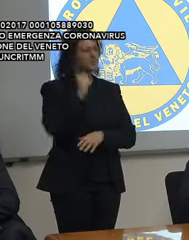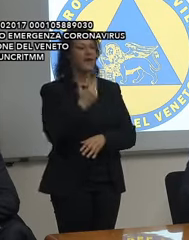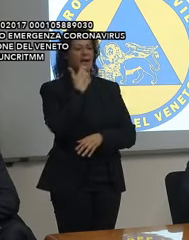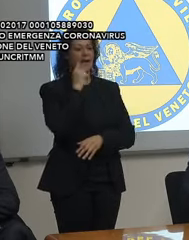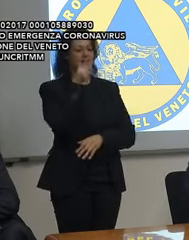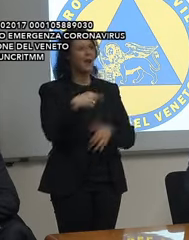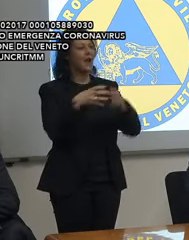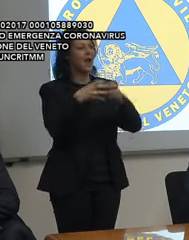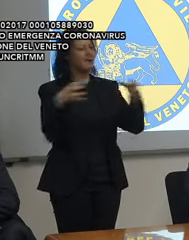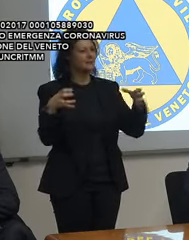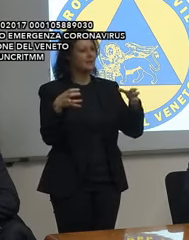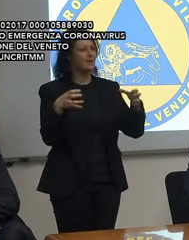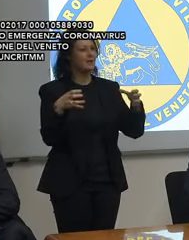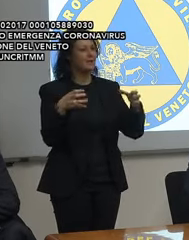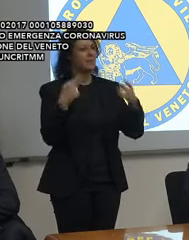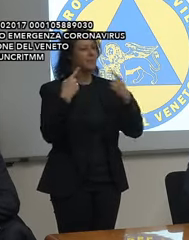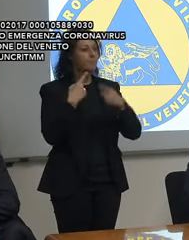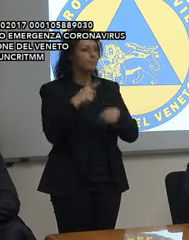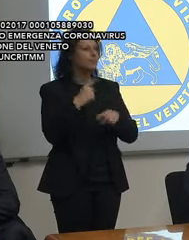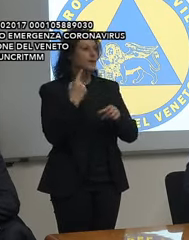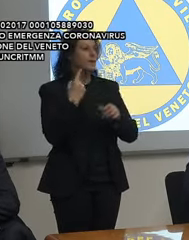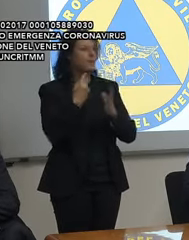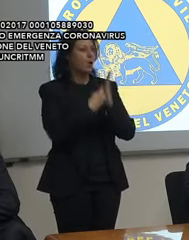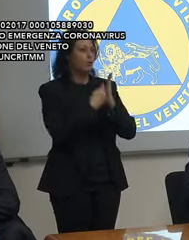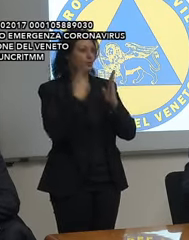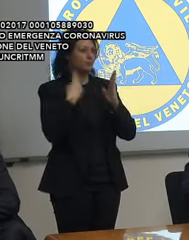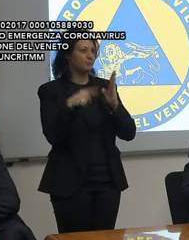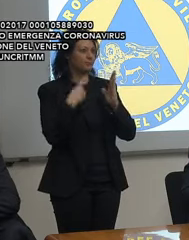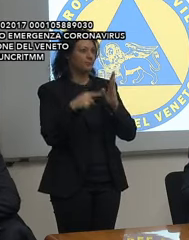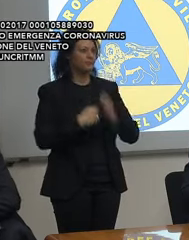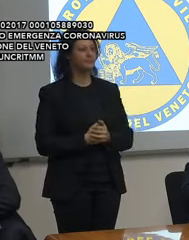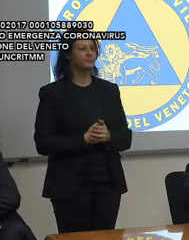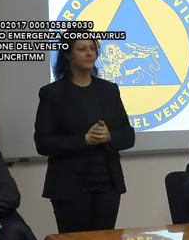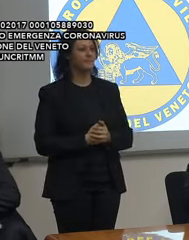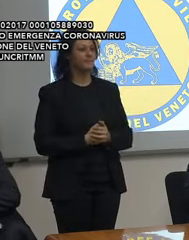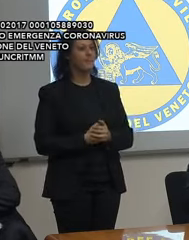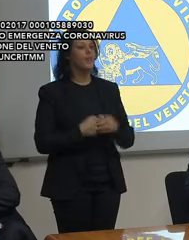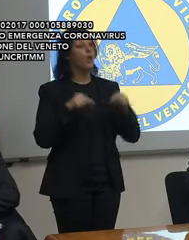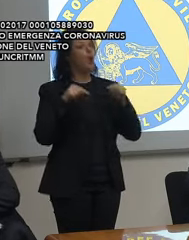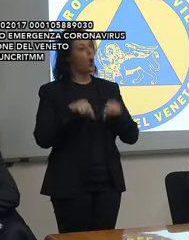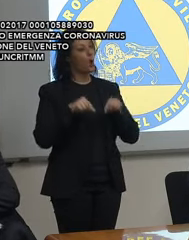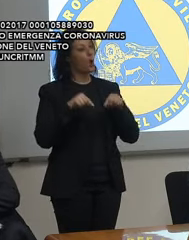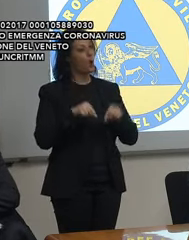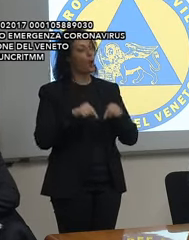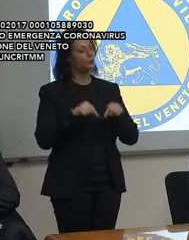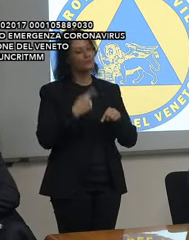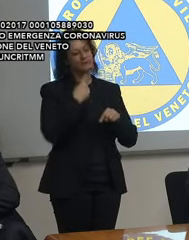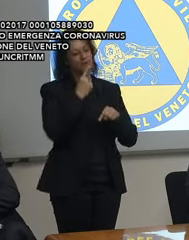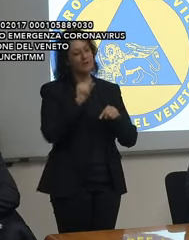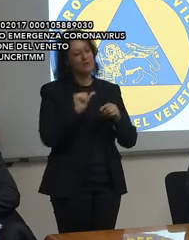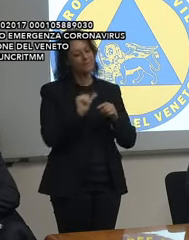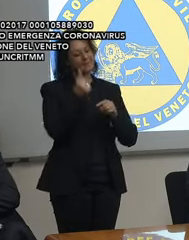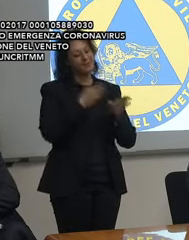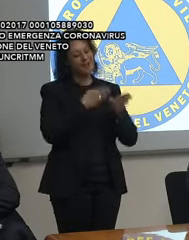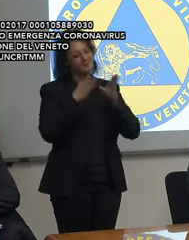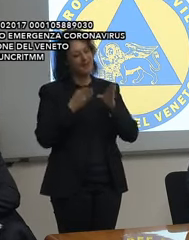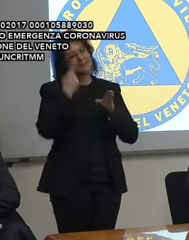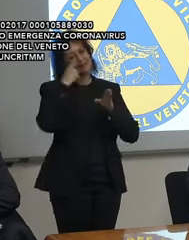all'azienda per questo lavoro che oggi è un punto di arrivo dal punto di vista della prima fase